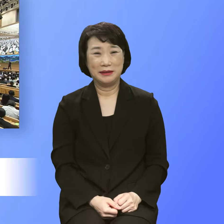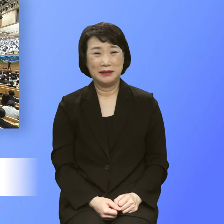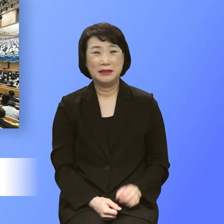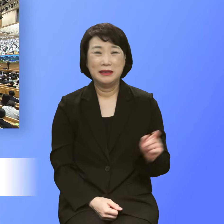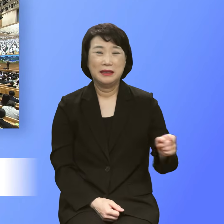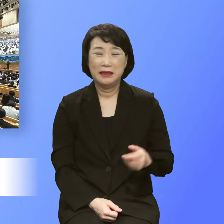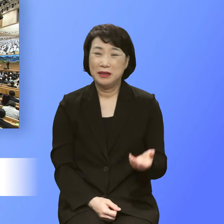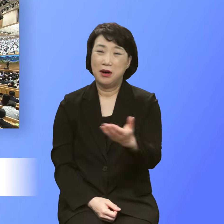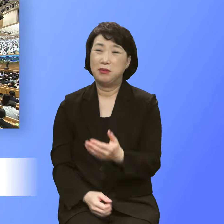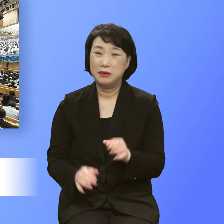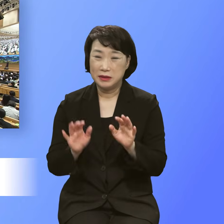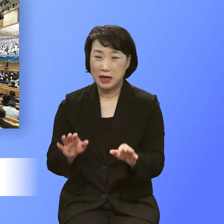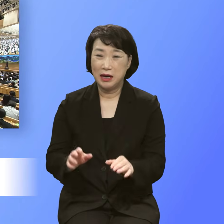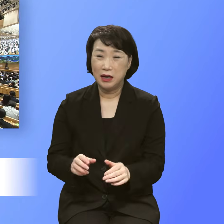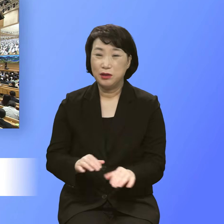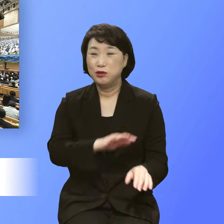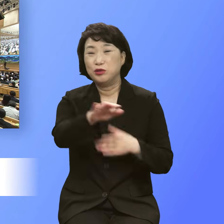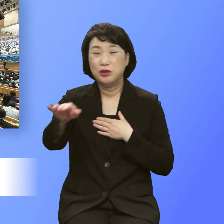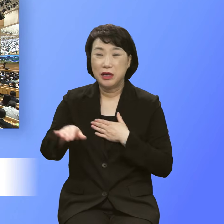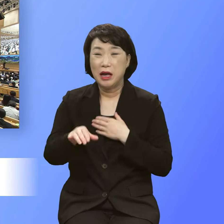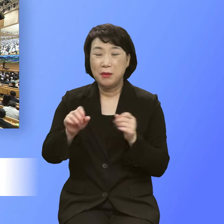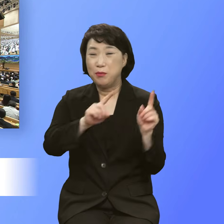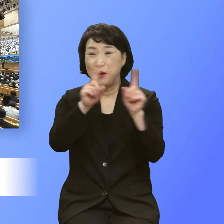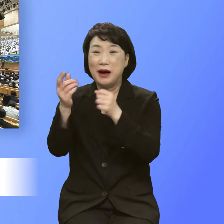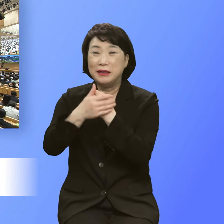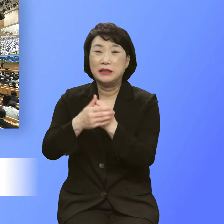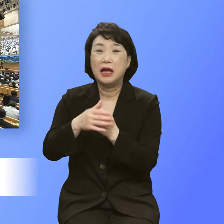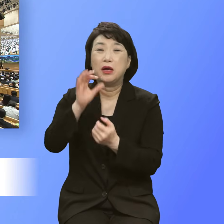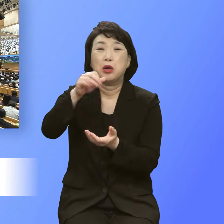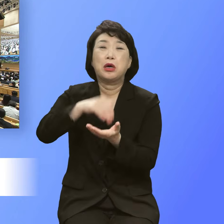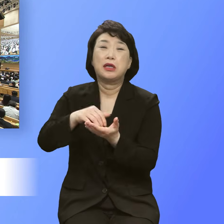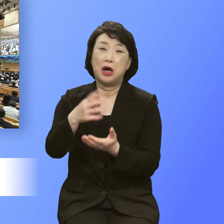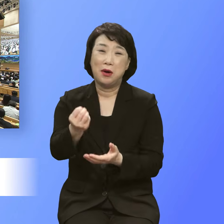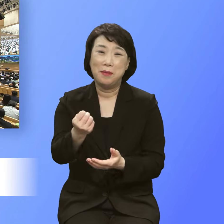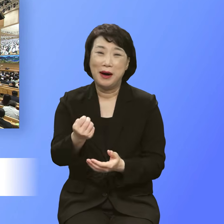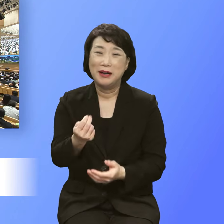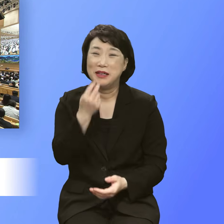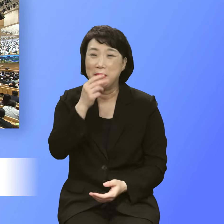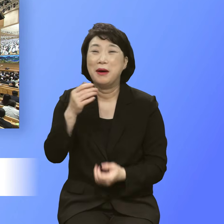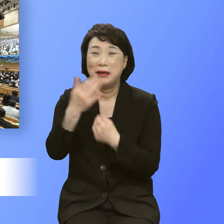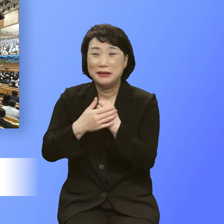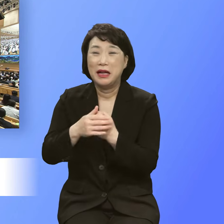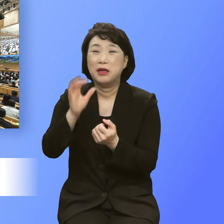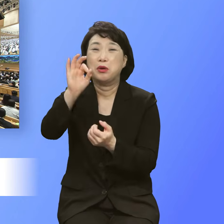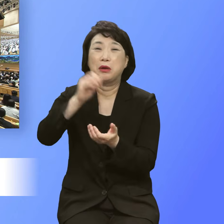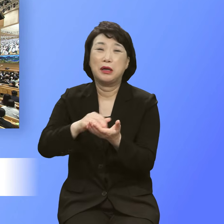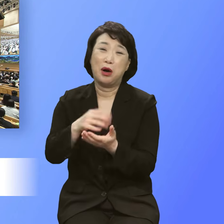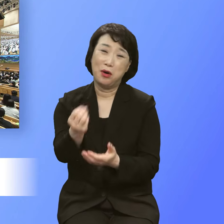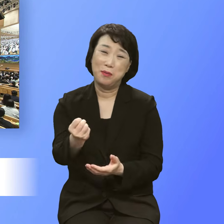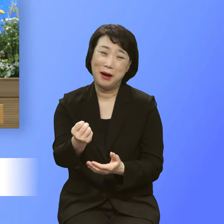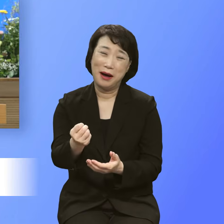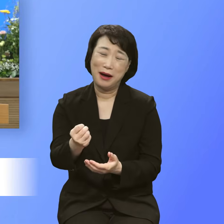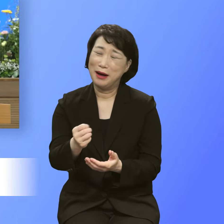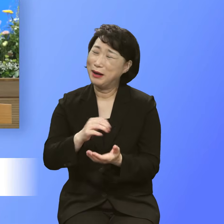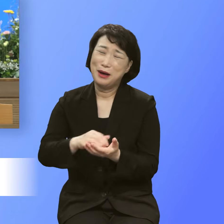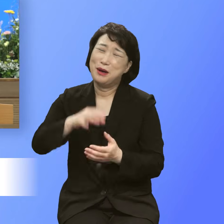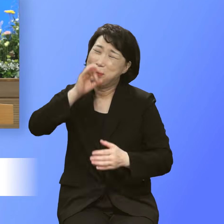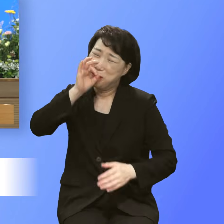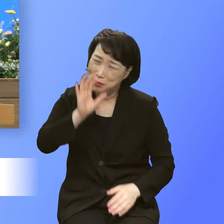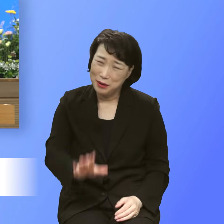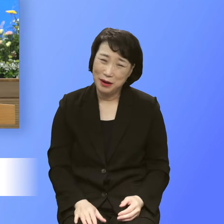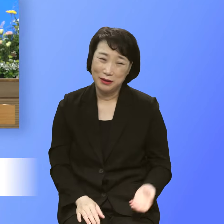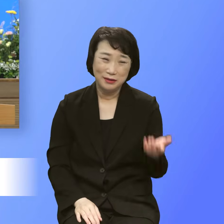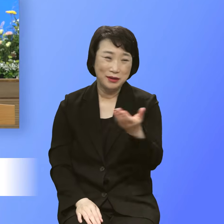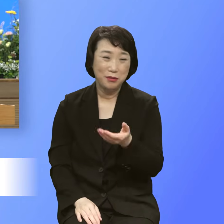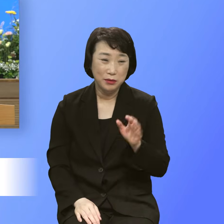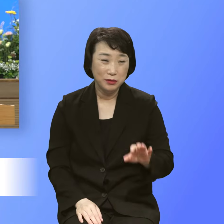이게 얼마짜리 부활의 은혜며 생명의 은혜냐 말이야. 은혜냐. 근데 값을 별로